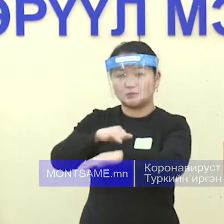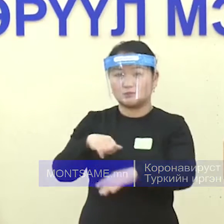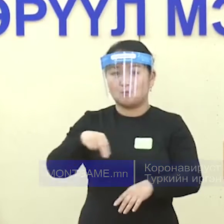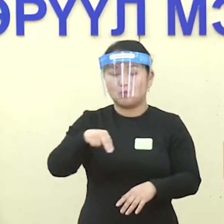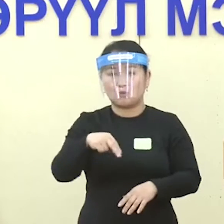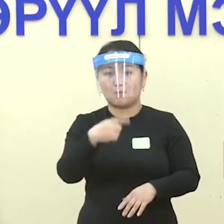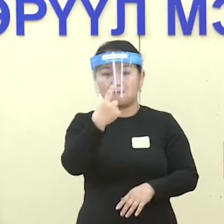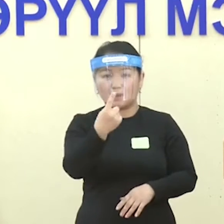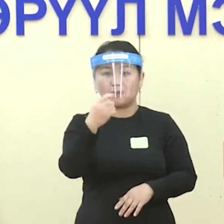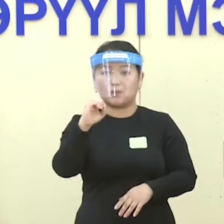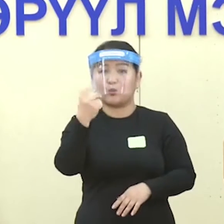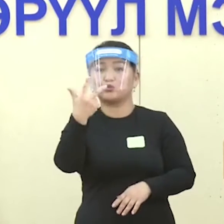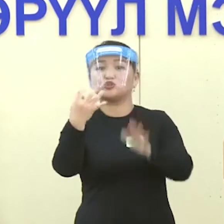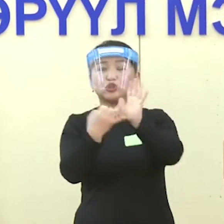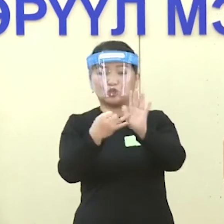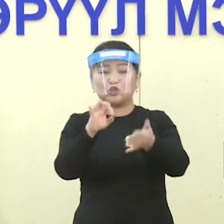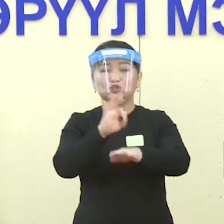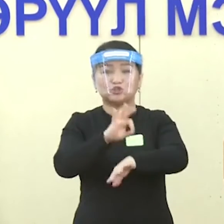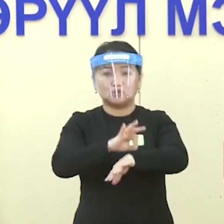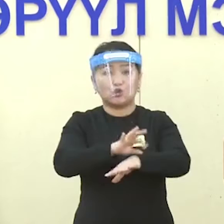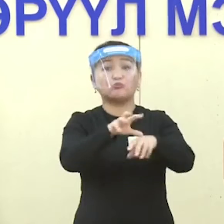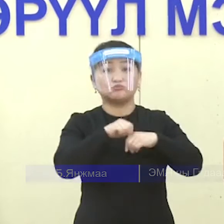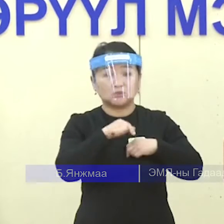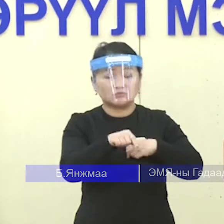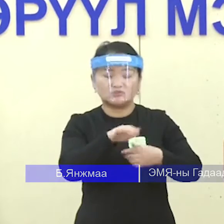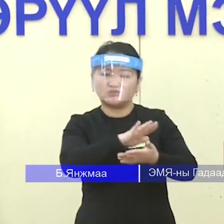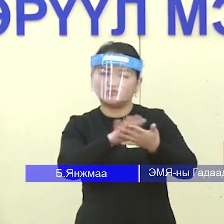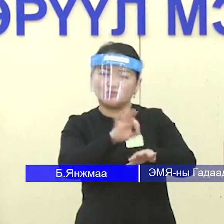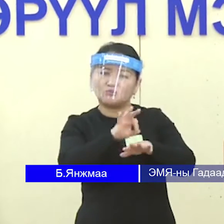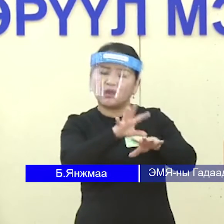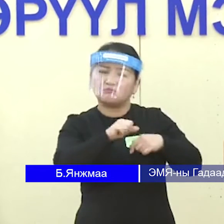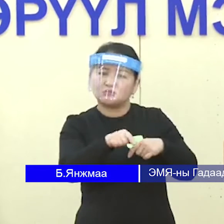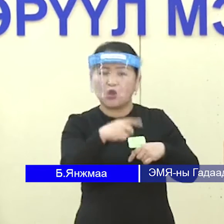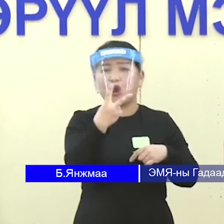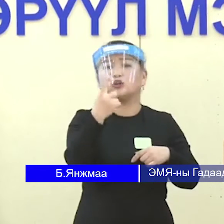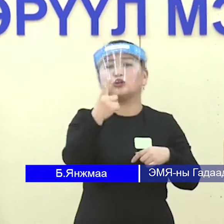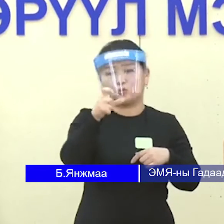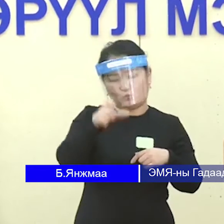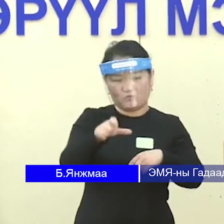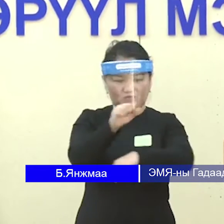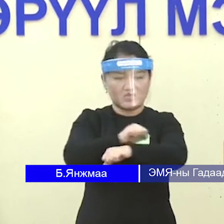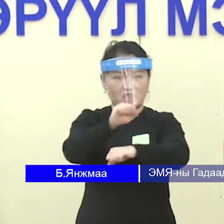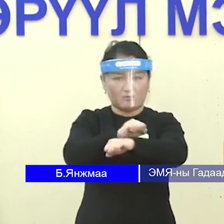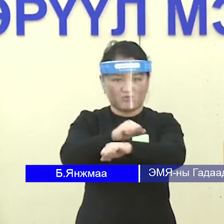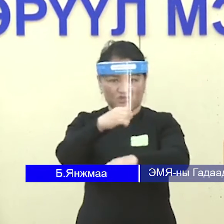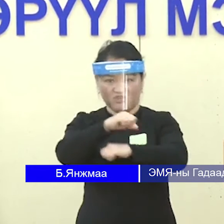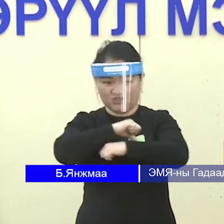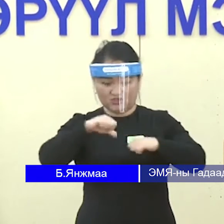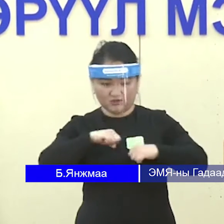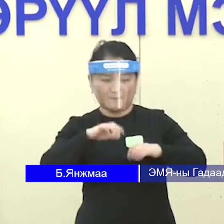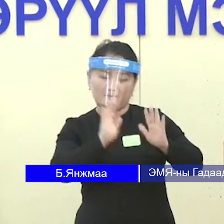China.'n chi'n bûr taw côn bai, Cyn nhw côn тwodlu yn-ein hôr n-ein Singapur'a eirgion bolu'm tos osad ba iain